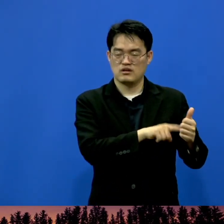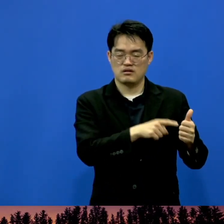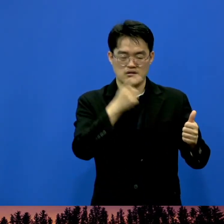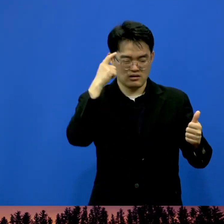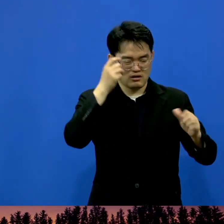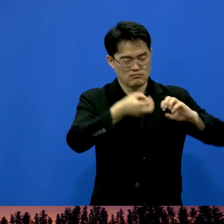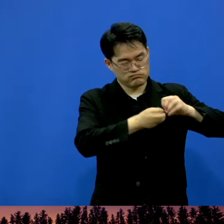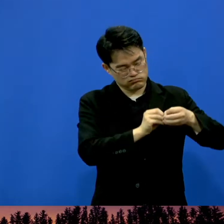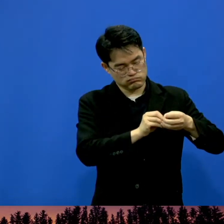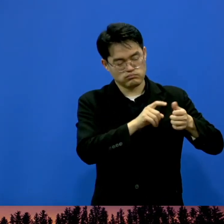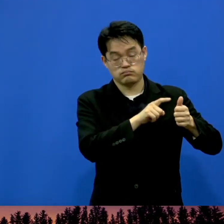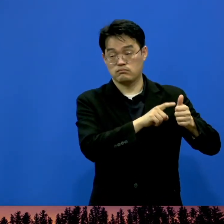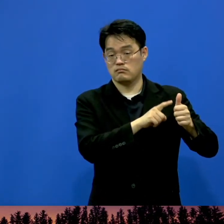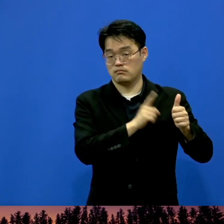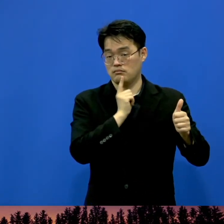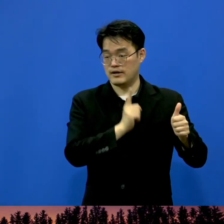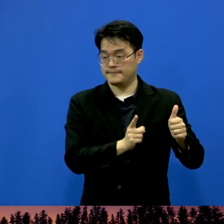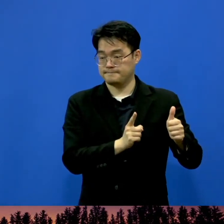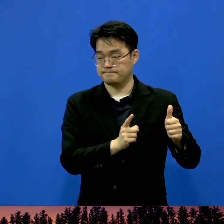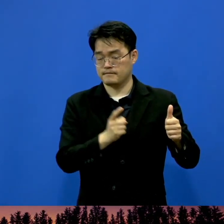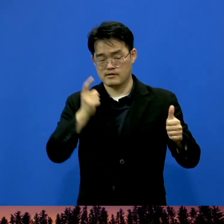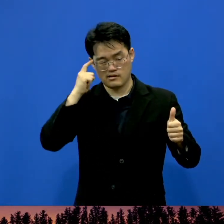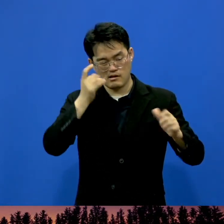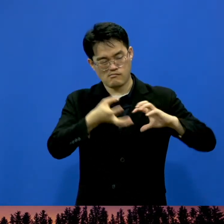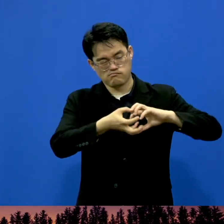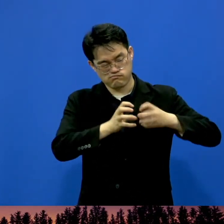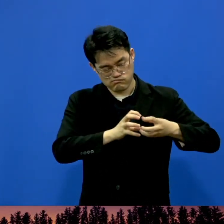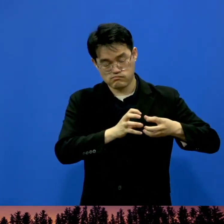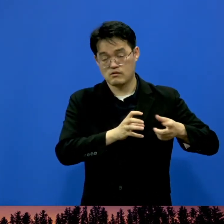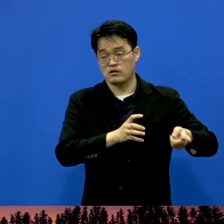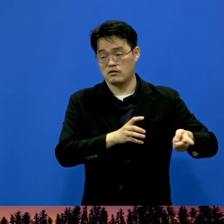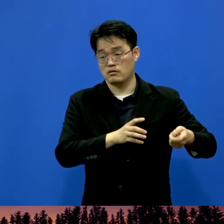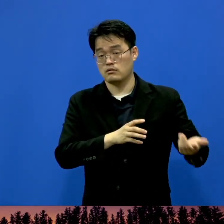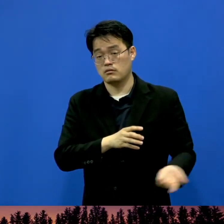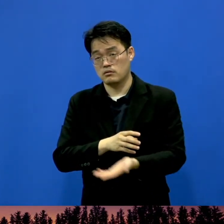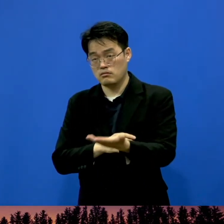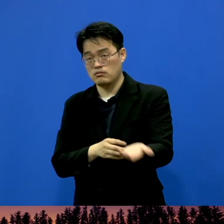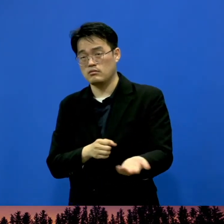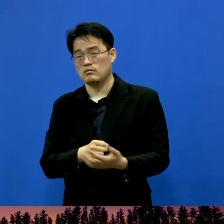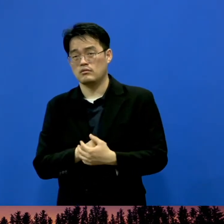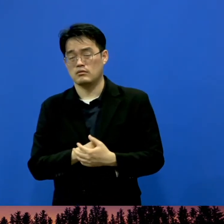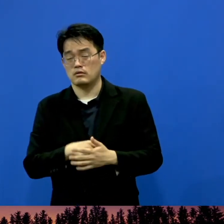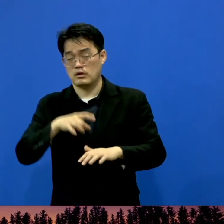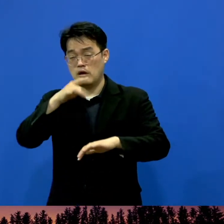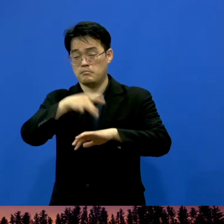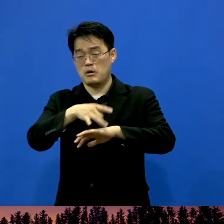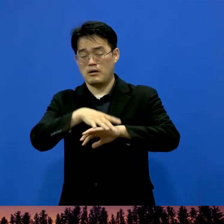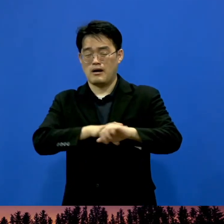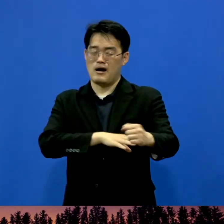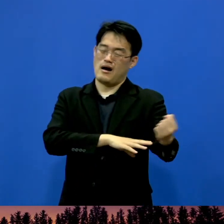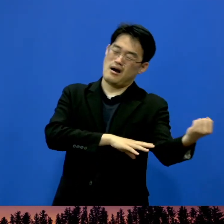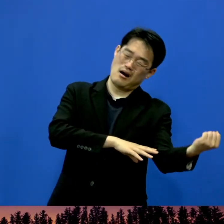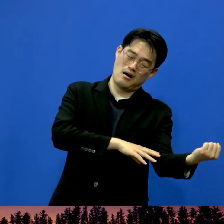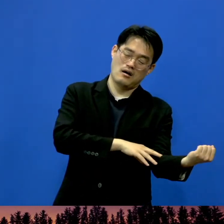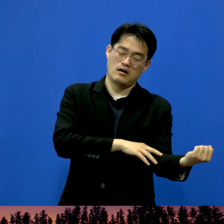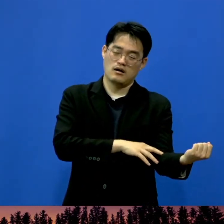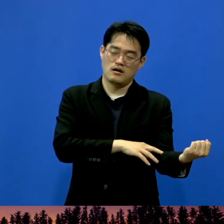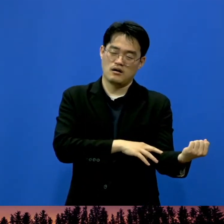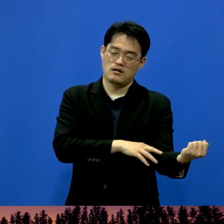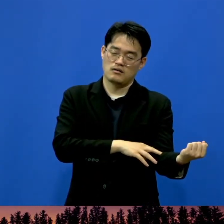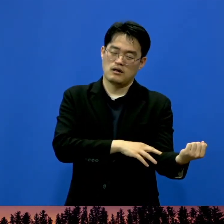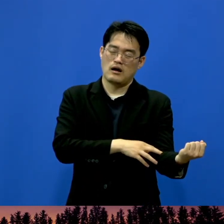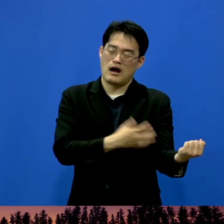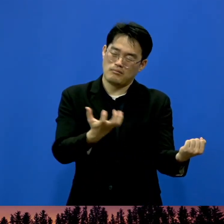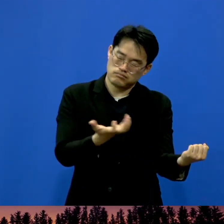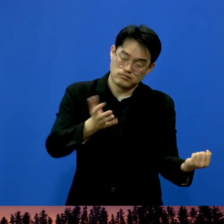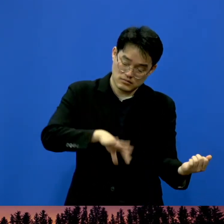생각이 왜곡되어 있는 겁니다. 생각이 꼬여 있는 거예요. 여러분, 뼈가 꼬여도 이게 굉장히 참 힘든 삶이지만 생각이 꼬이면 뼈 꼬인